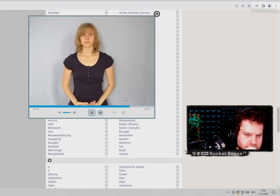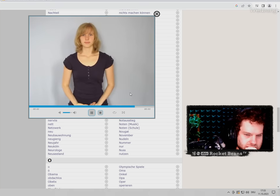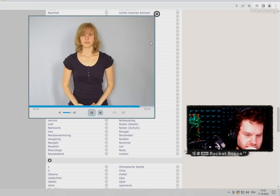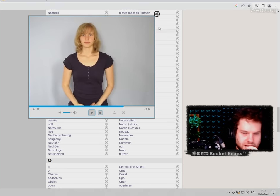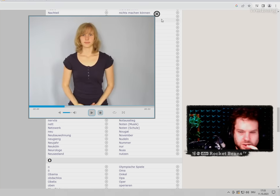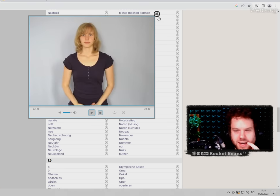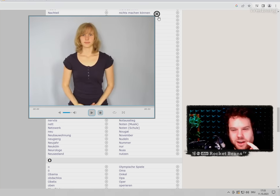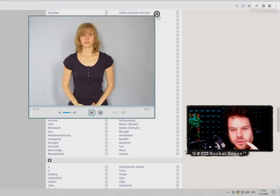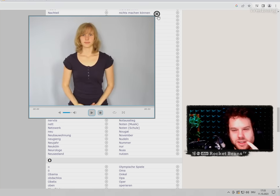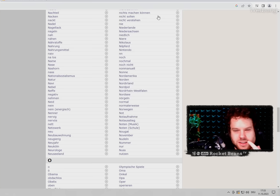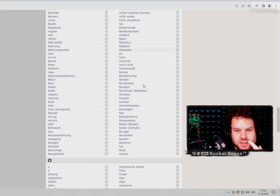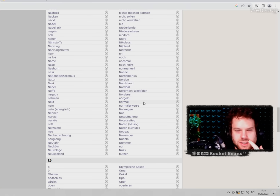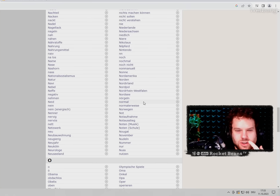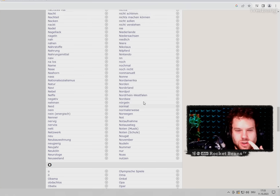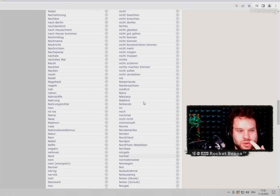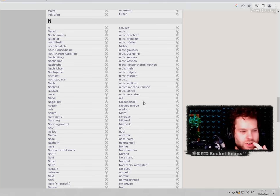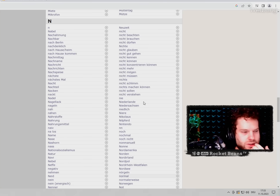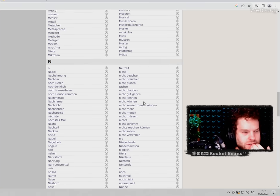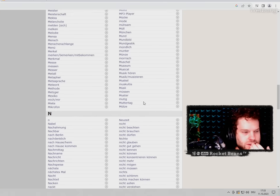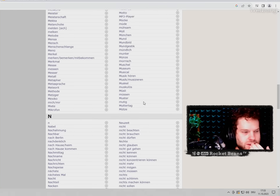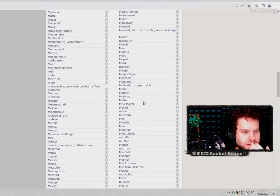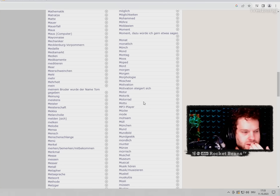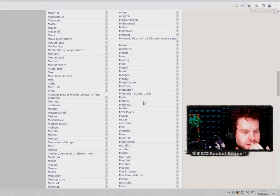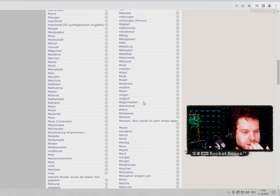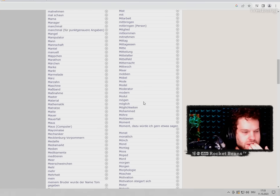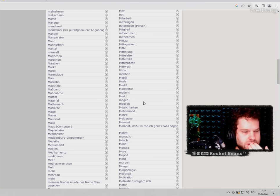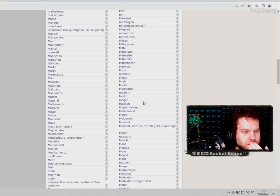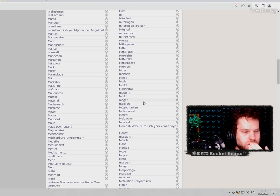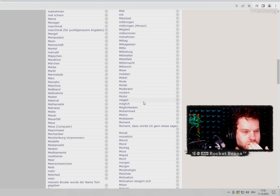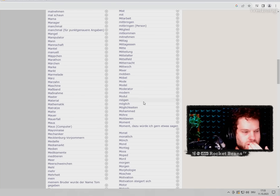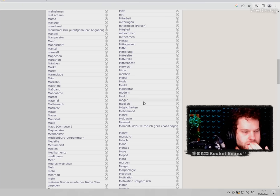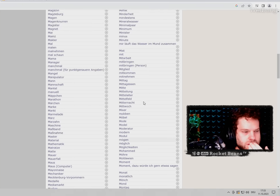Ja, okay, gut. Das sieht schon cool aus. Das sieht schon cool aus.